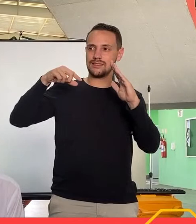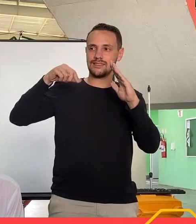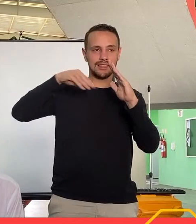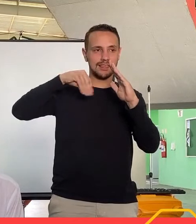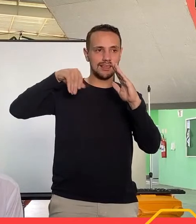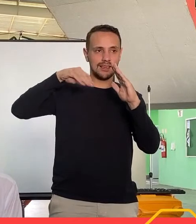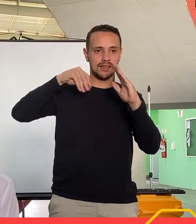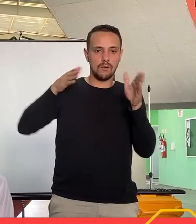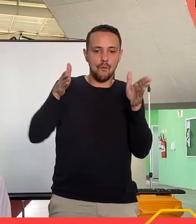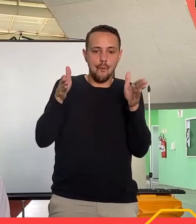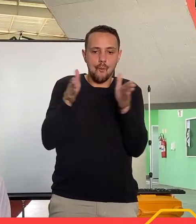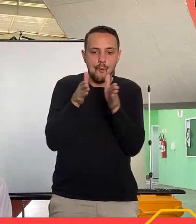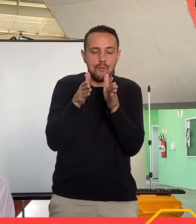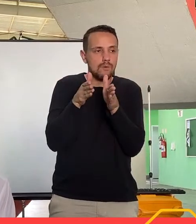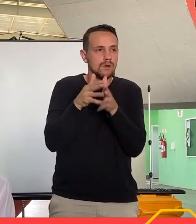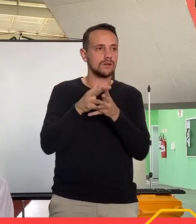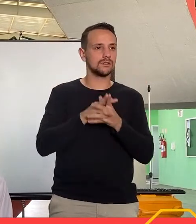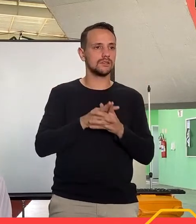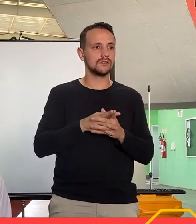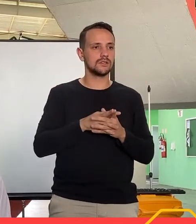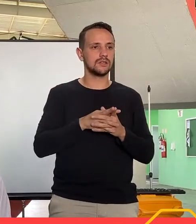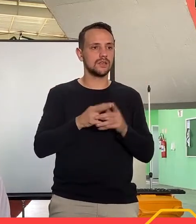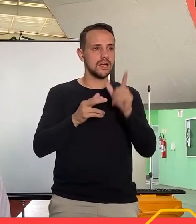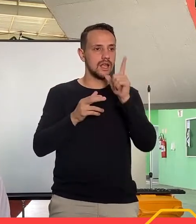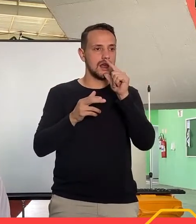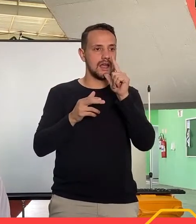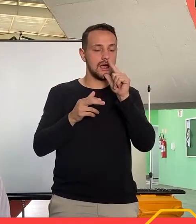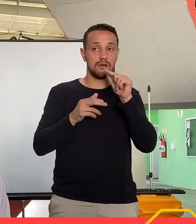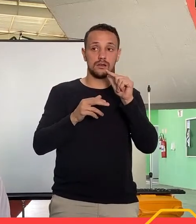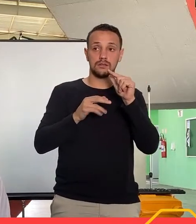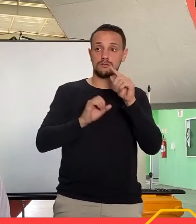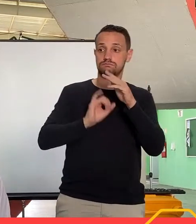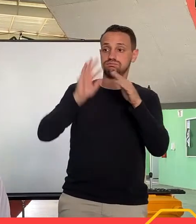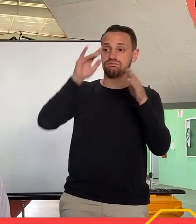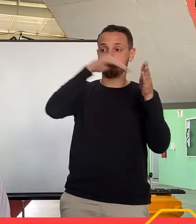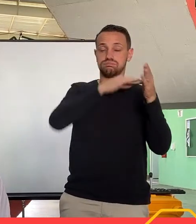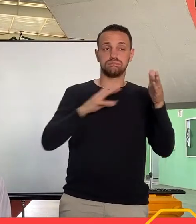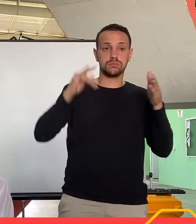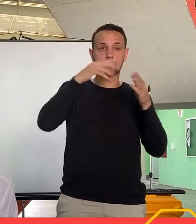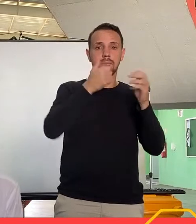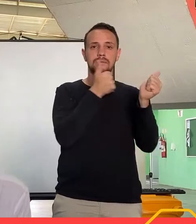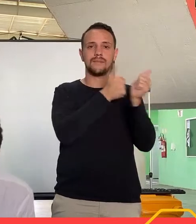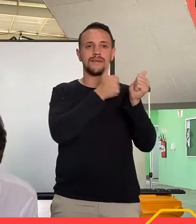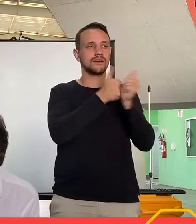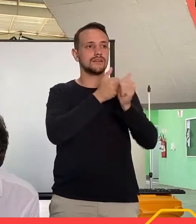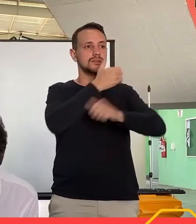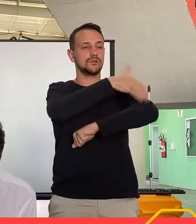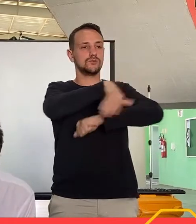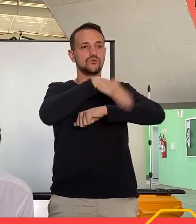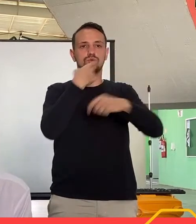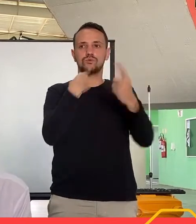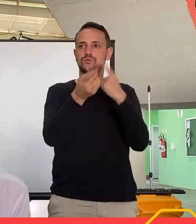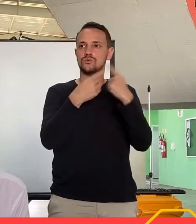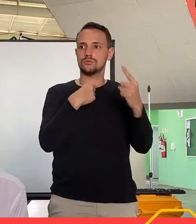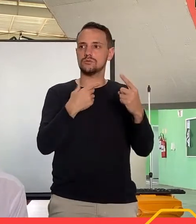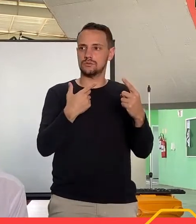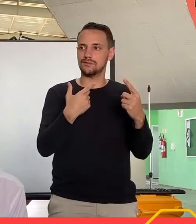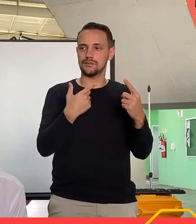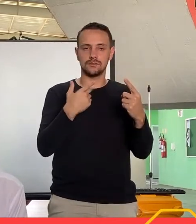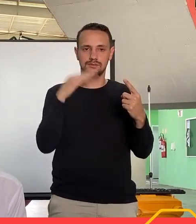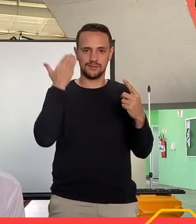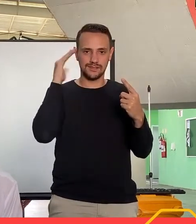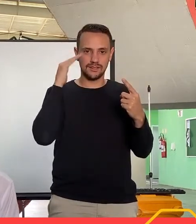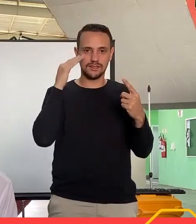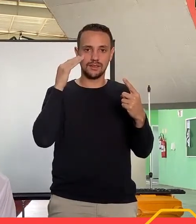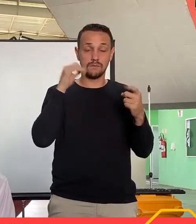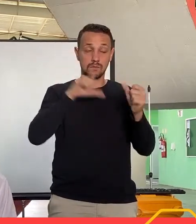estreita. A água do mar já chega nas rodovias que não chegava. Ou seja, de uma geração para outra, mudou a